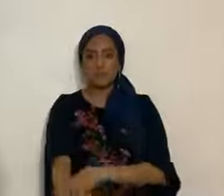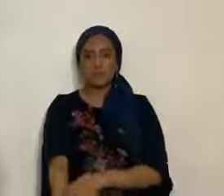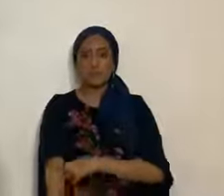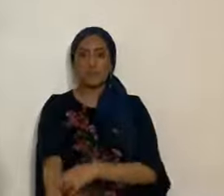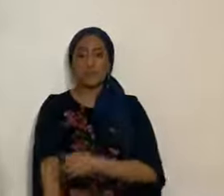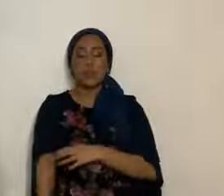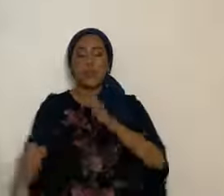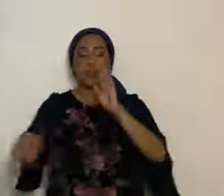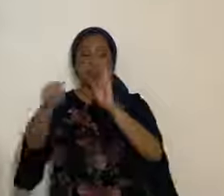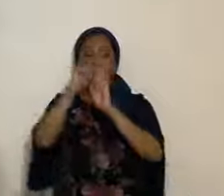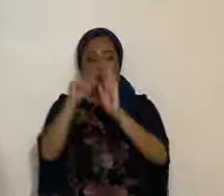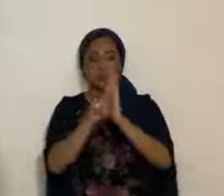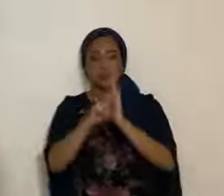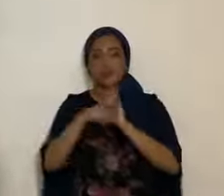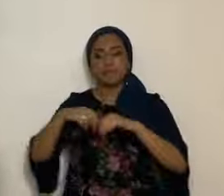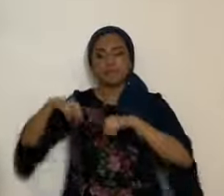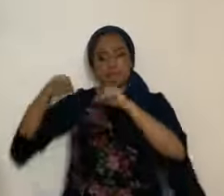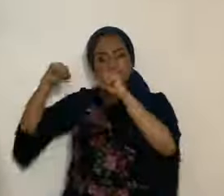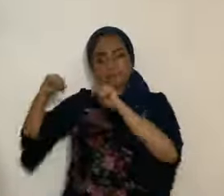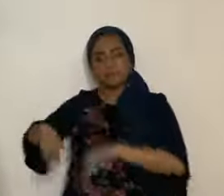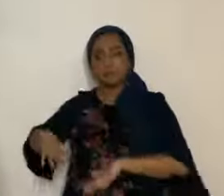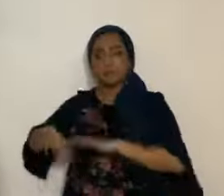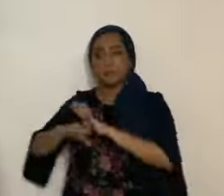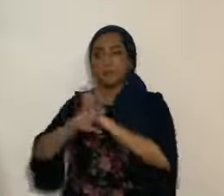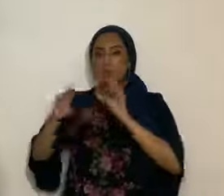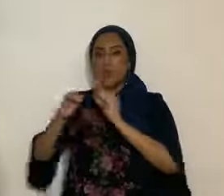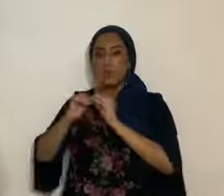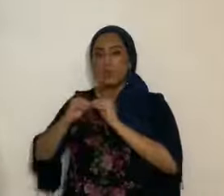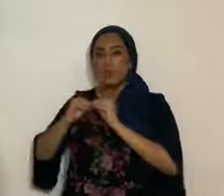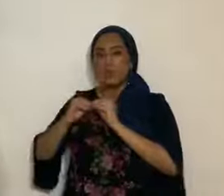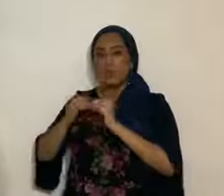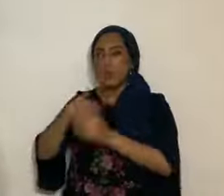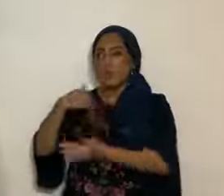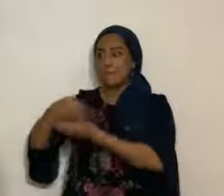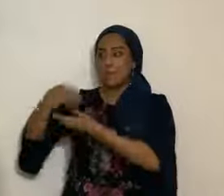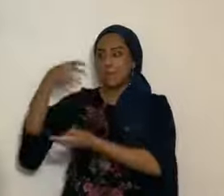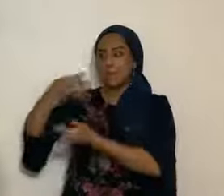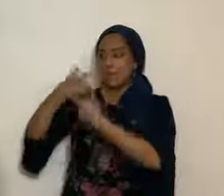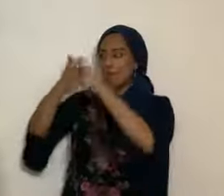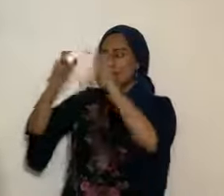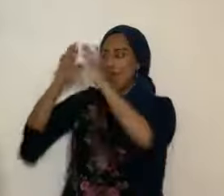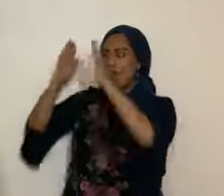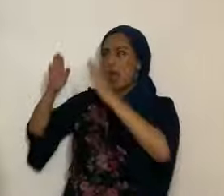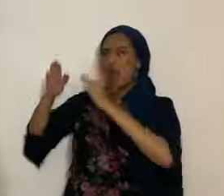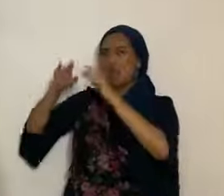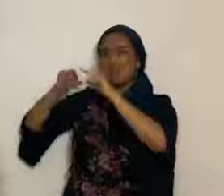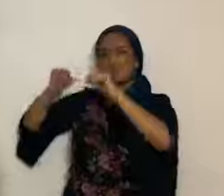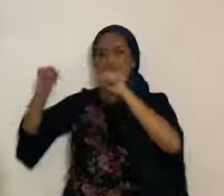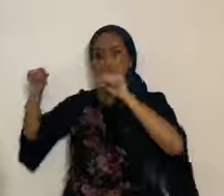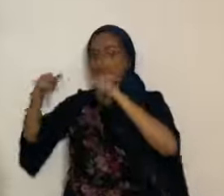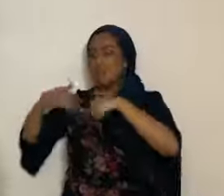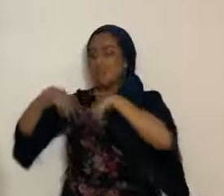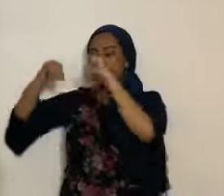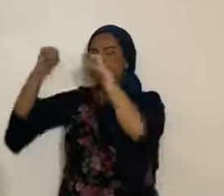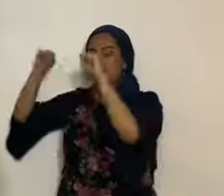Moisés renunció a su posición, sus lujos, sus privilegios, de ser entonces